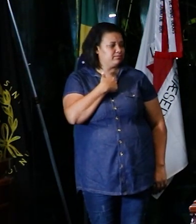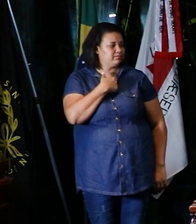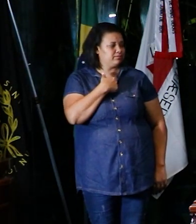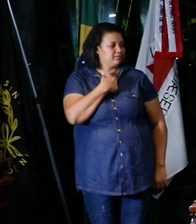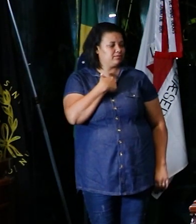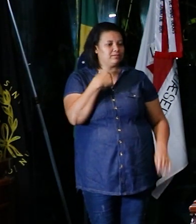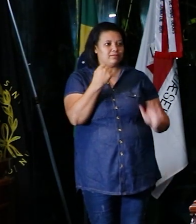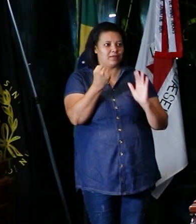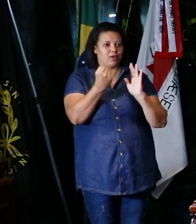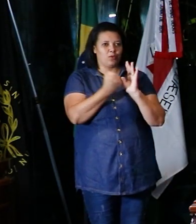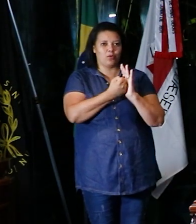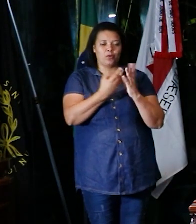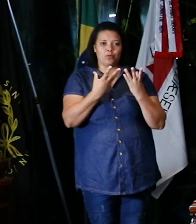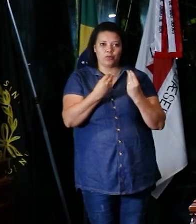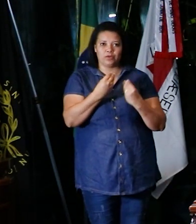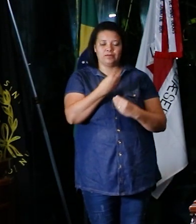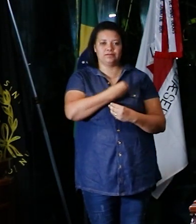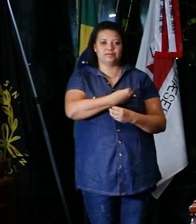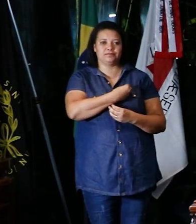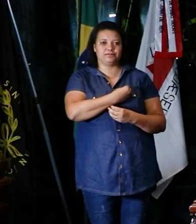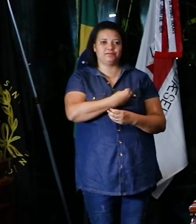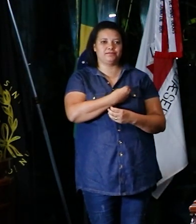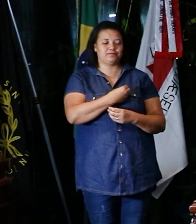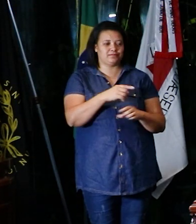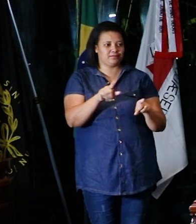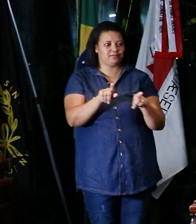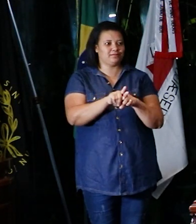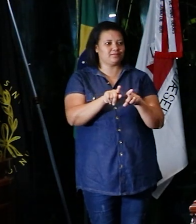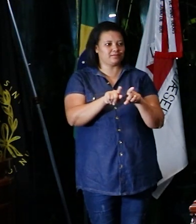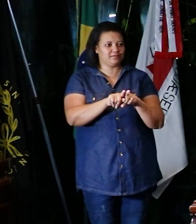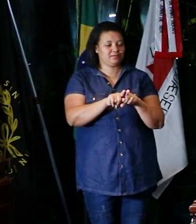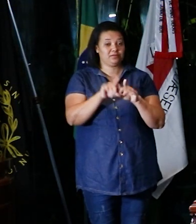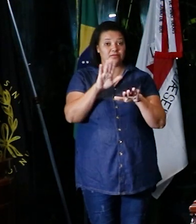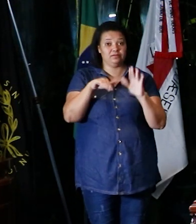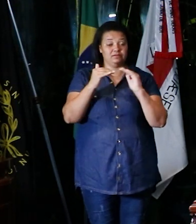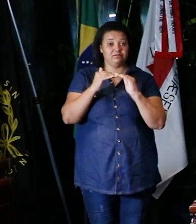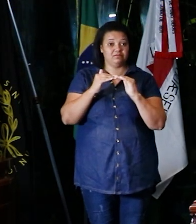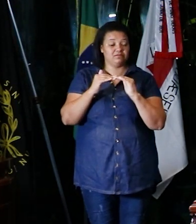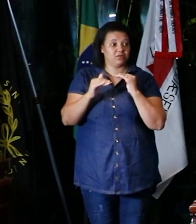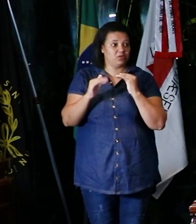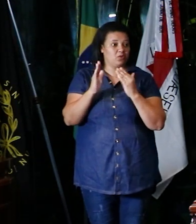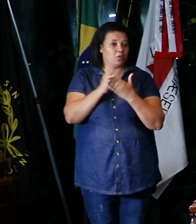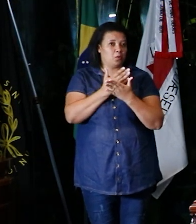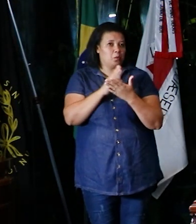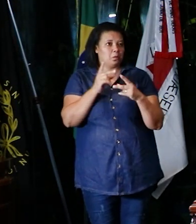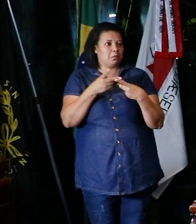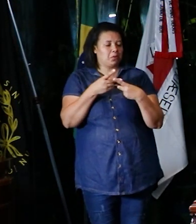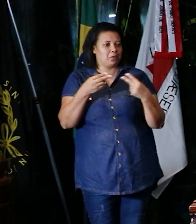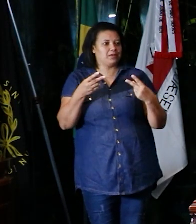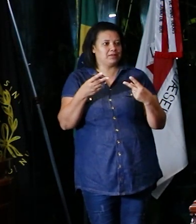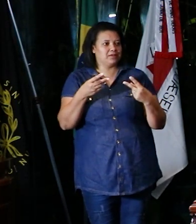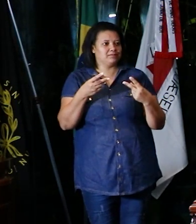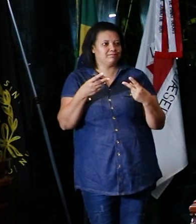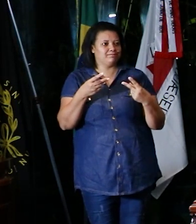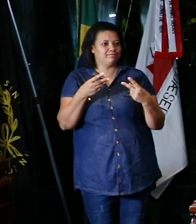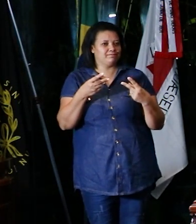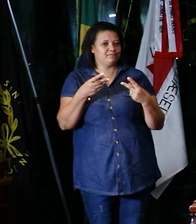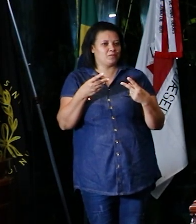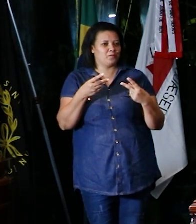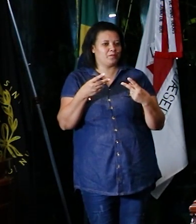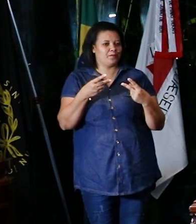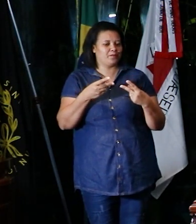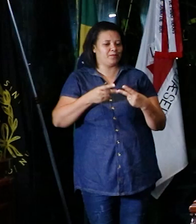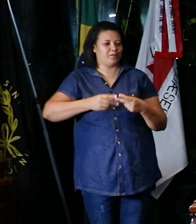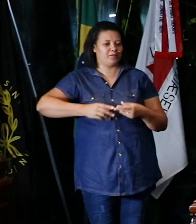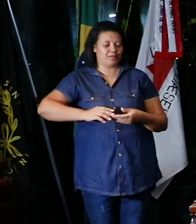Eu acho que ele marcou muito a minha vida, mesmo discordando dele em algumas coisas que não interessam, né?